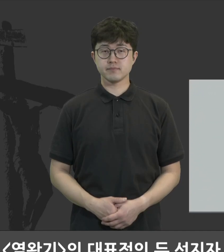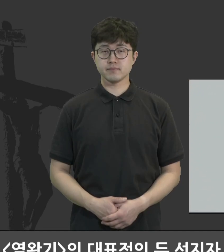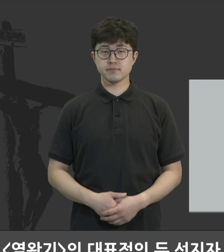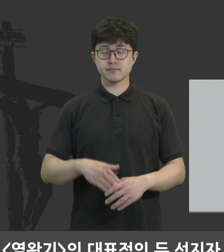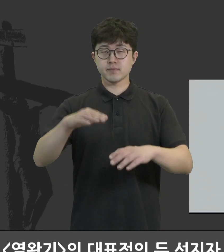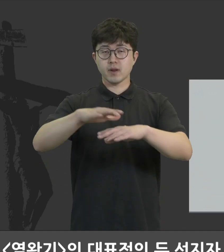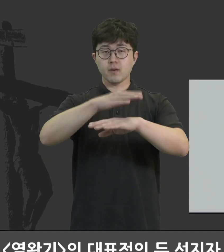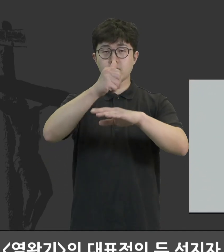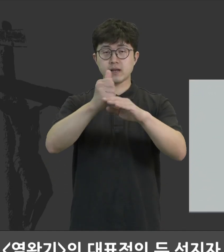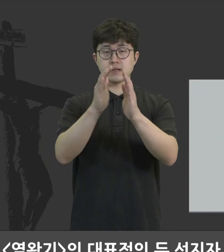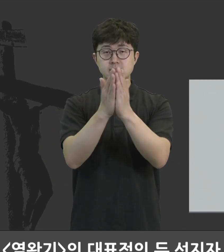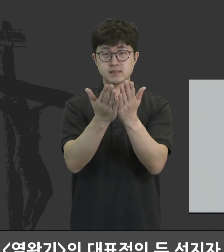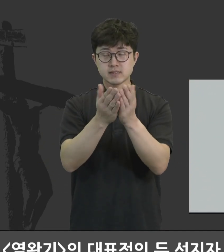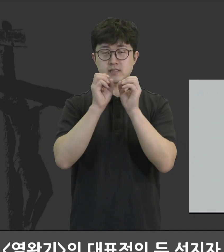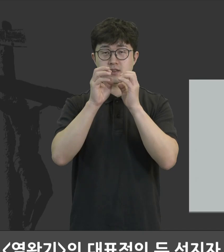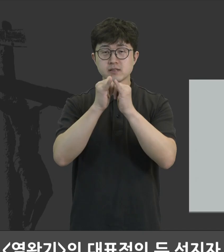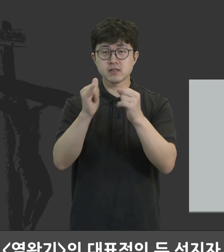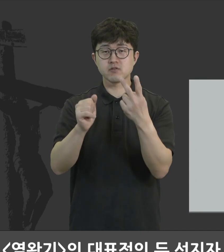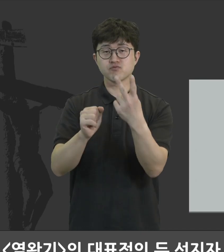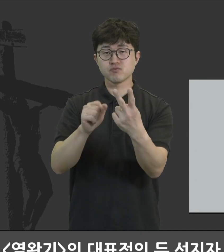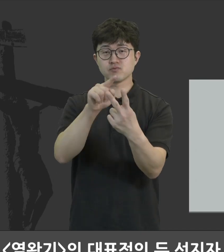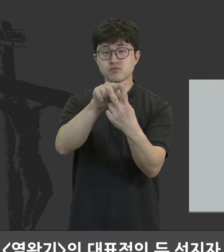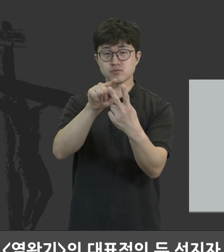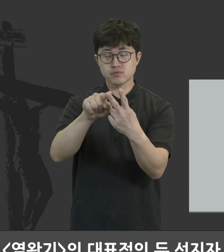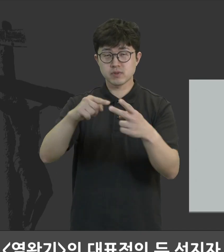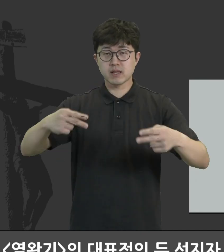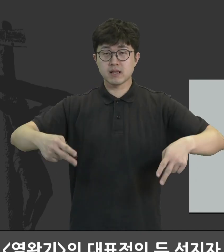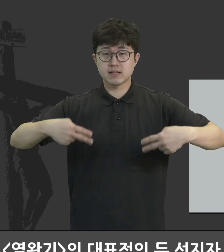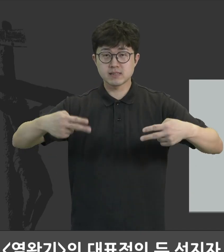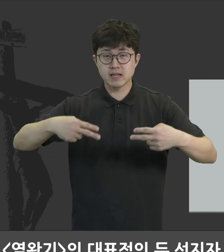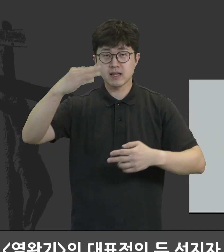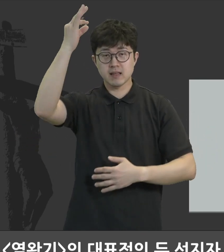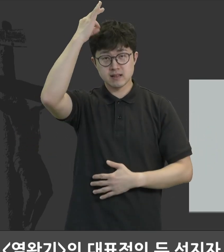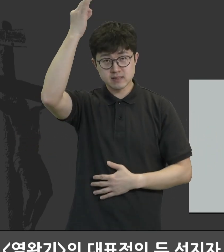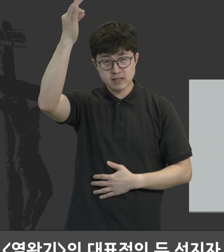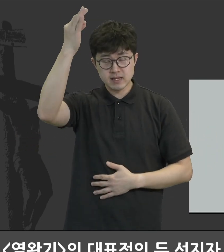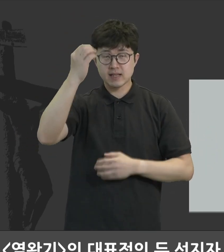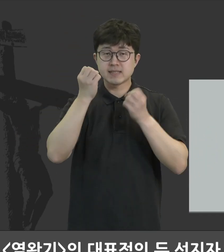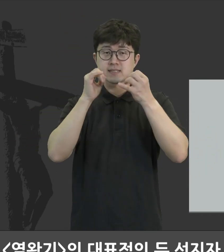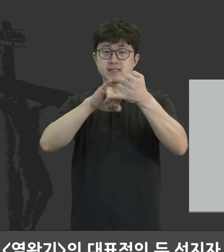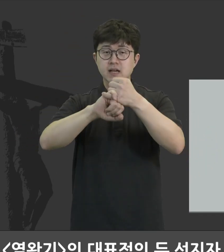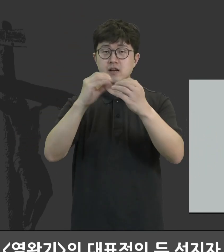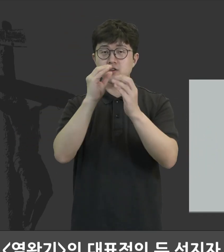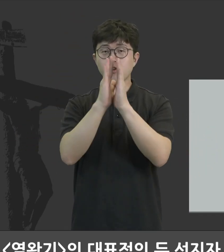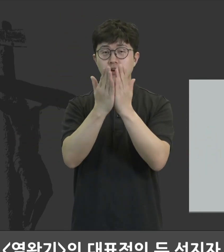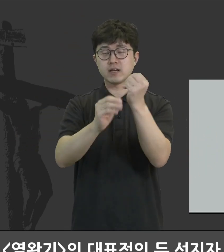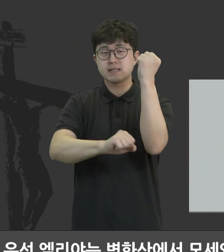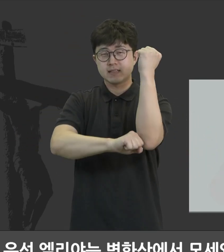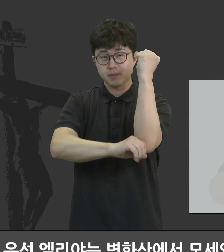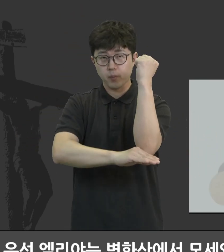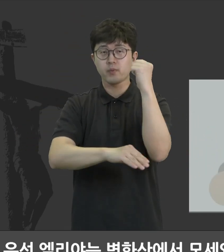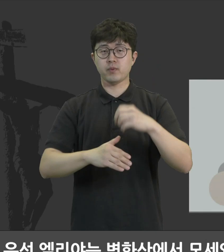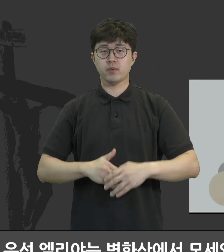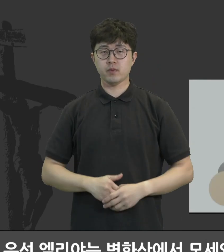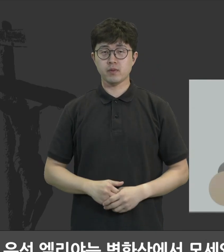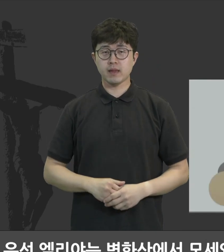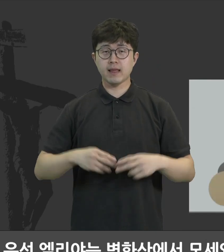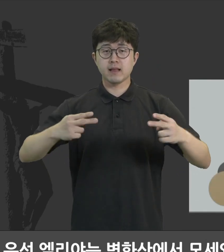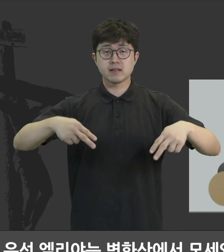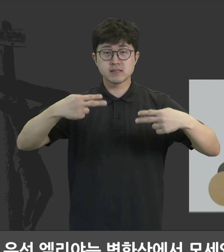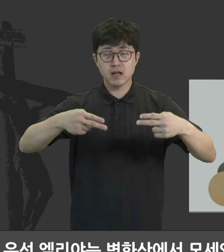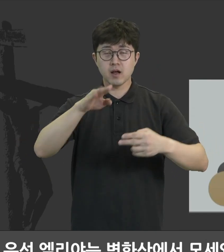열왕기의 대표적인 두 선지자 엘리야와 엘리사는 신약 성경의 그림자입니다. 우선